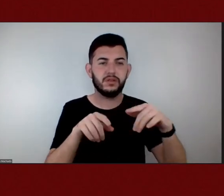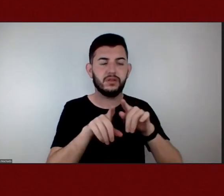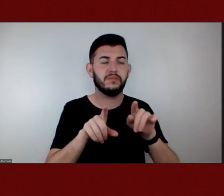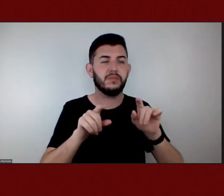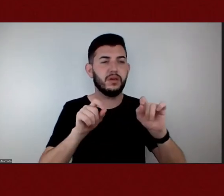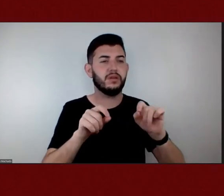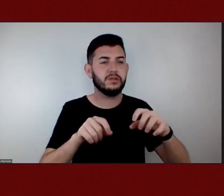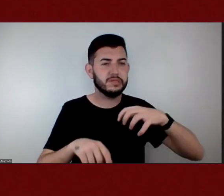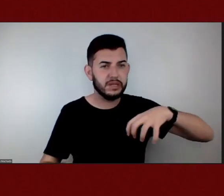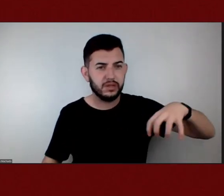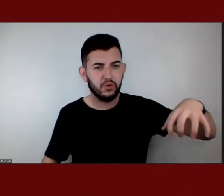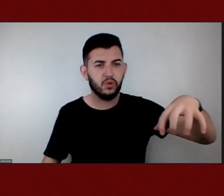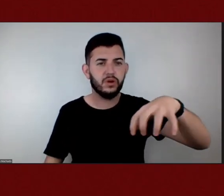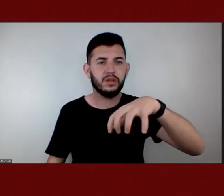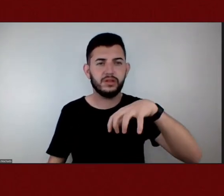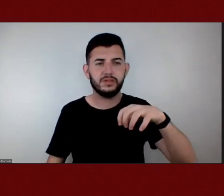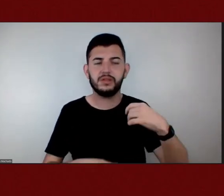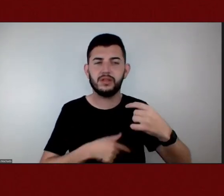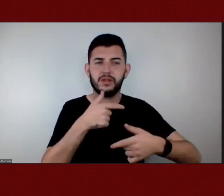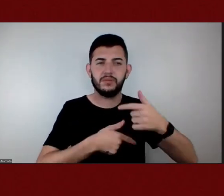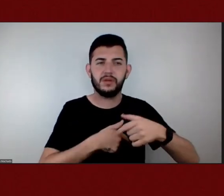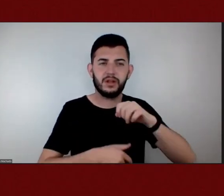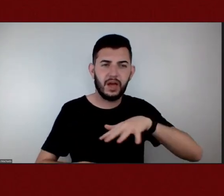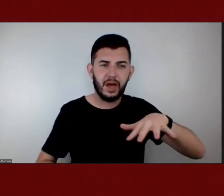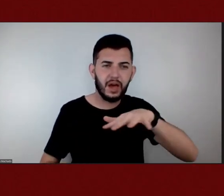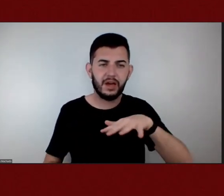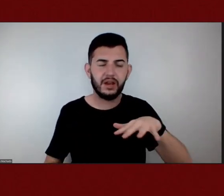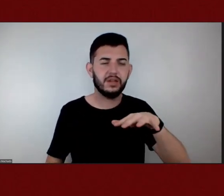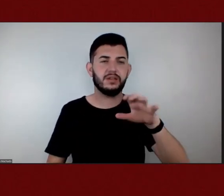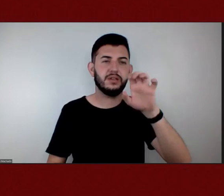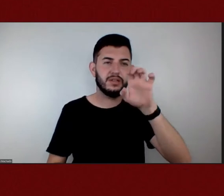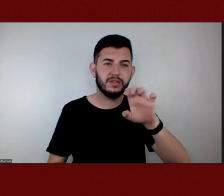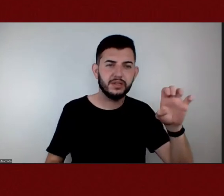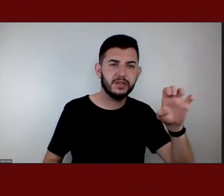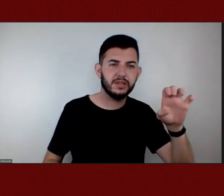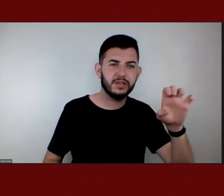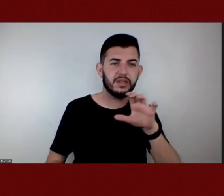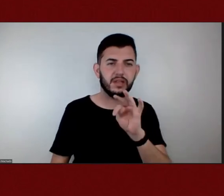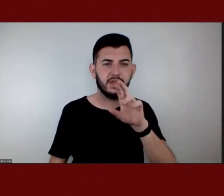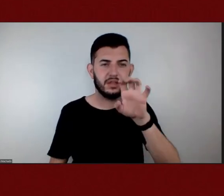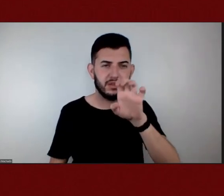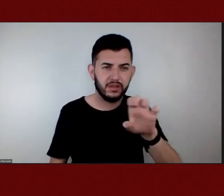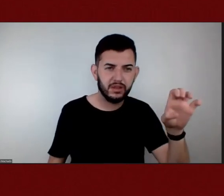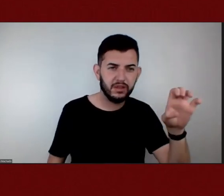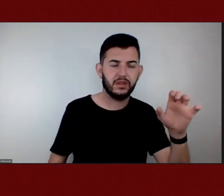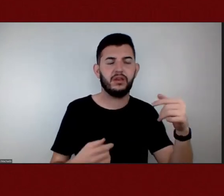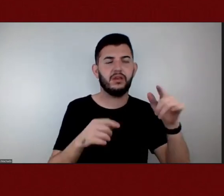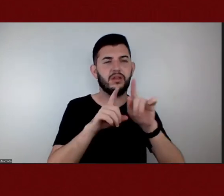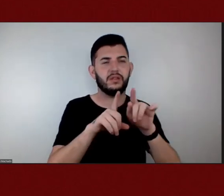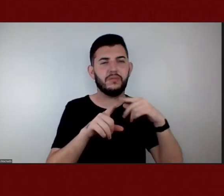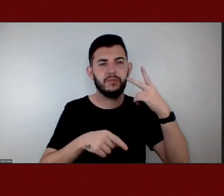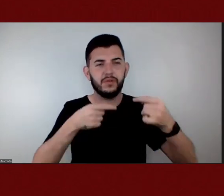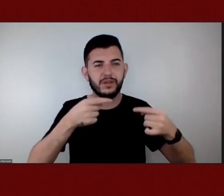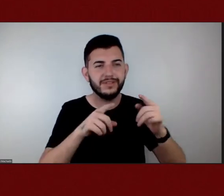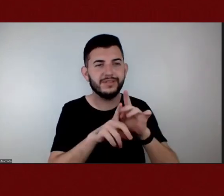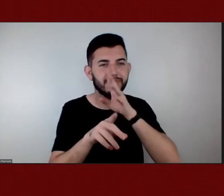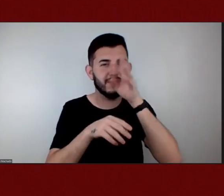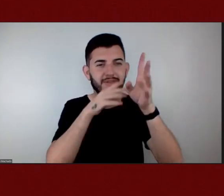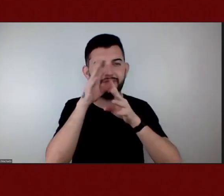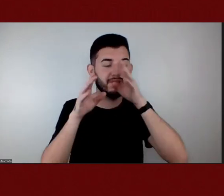centro, centro-esquerda, como radicais, populistas e democrata-cristãos, fecha aspas. Então, isso é o que o historiador